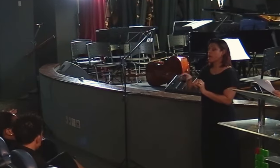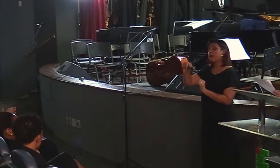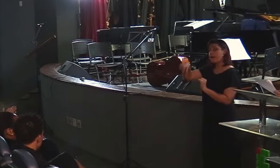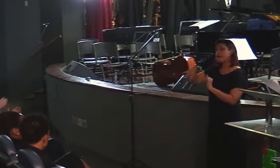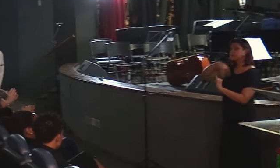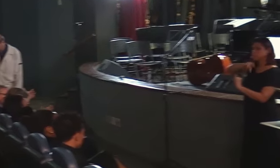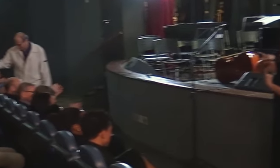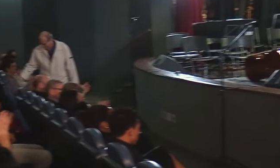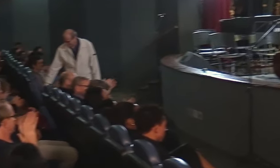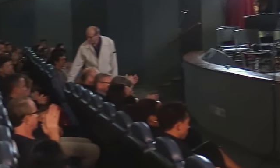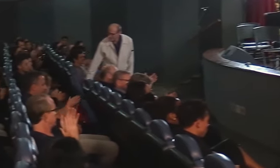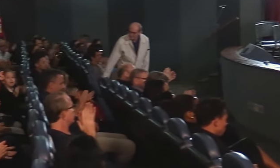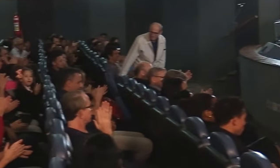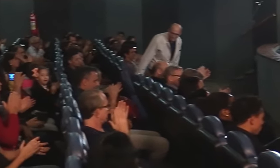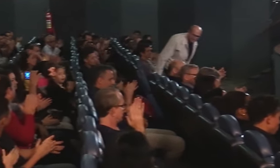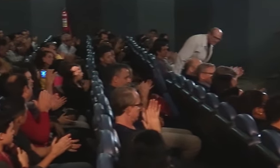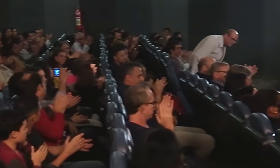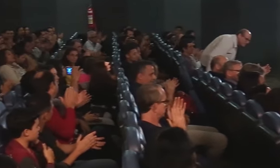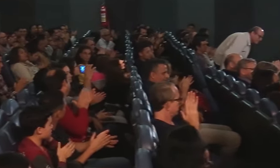Espírito Santo.